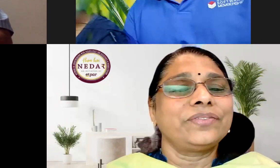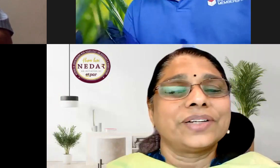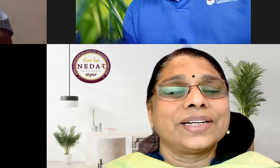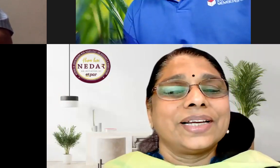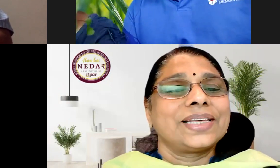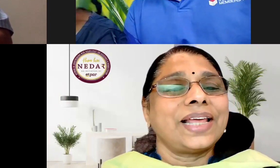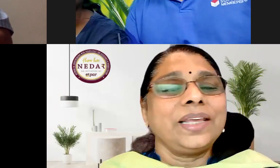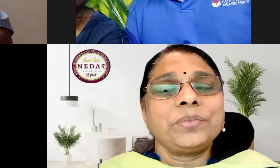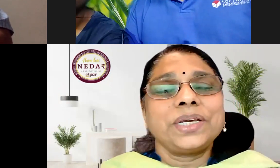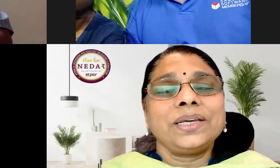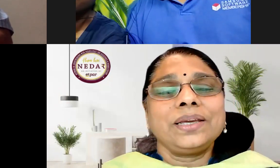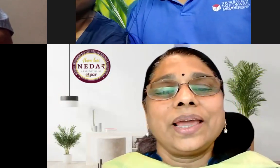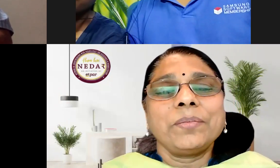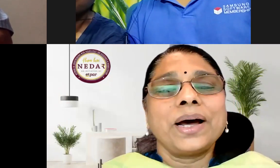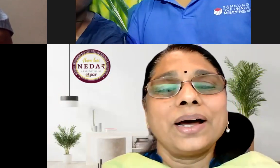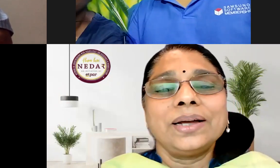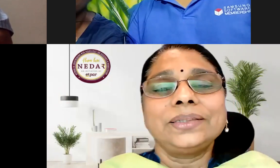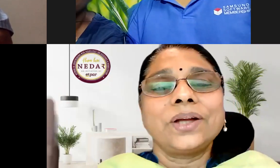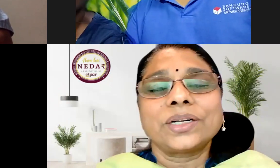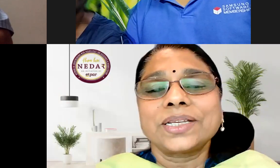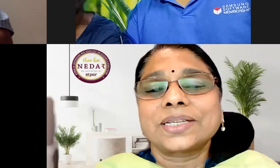Keshav, Sandeep ji, Hema,